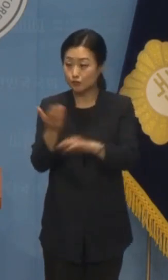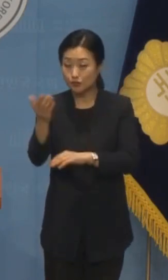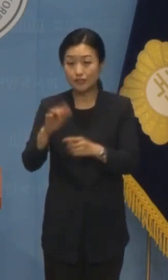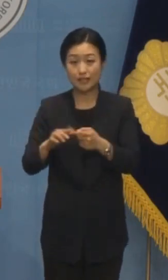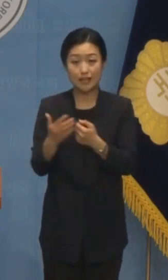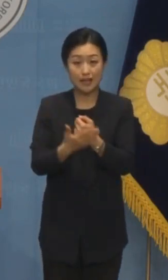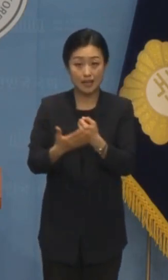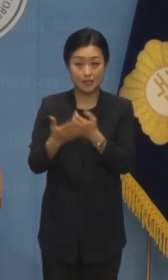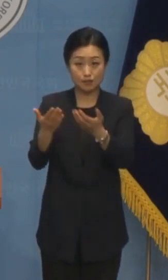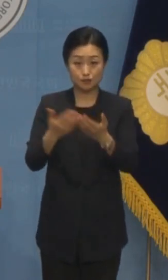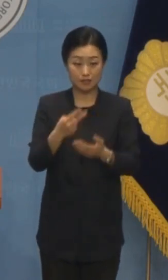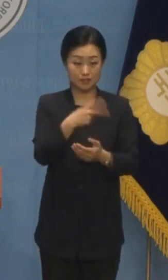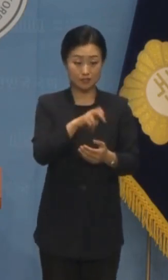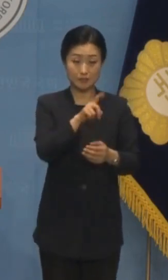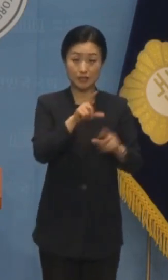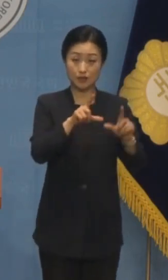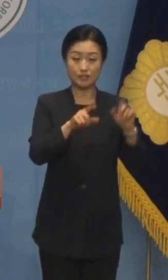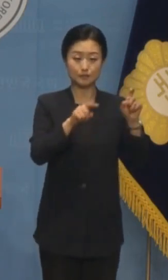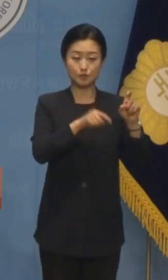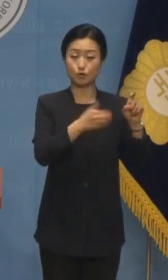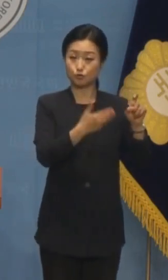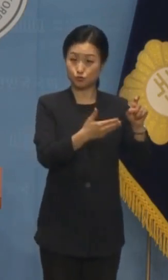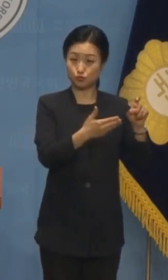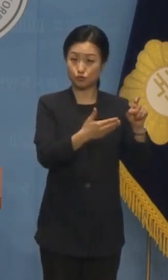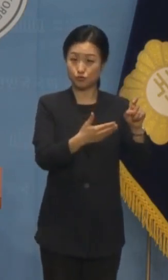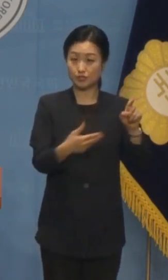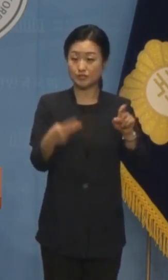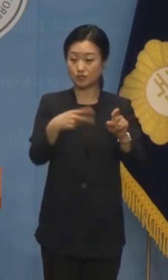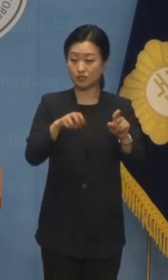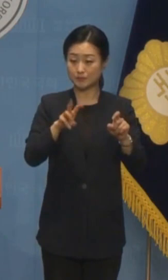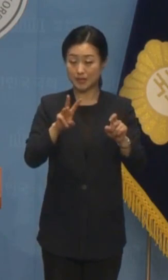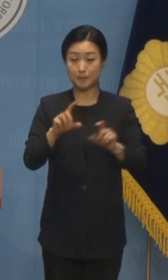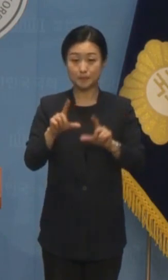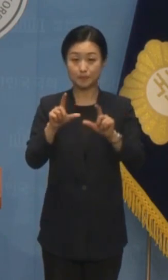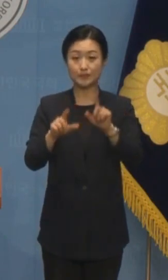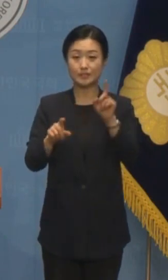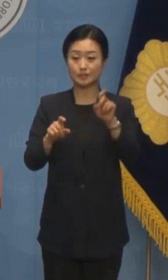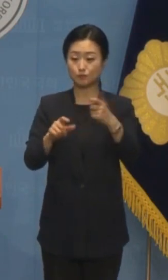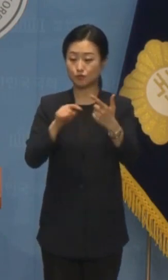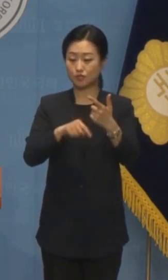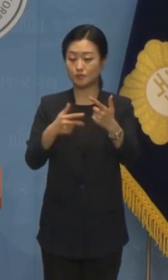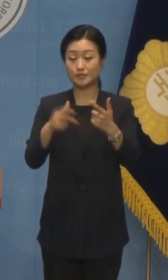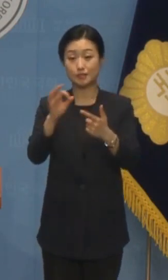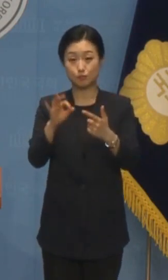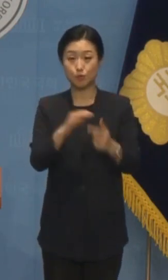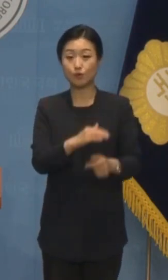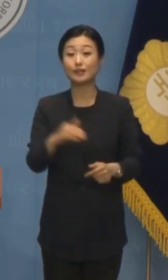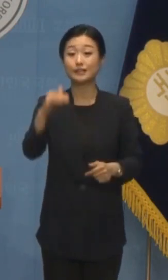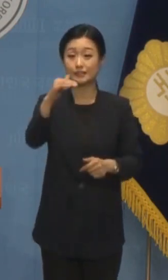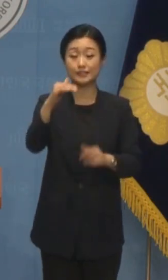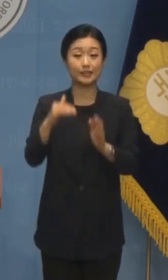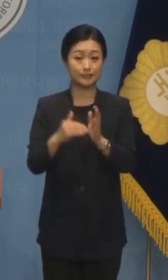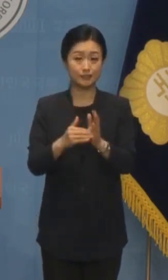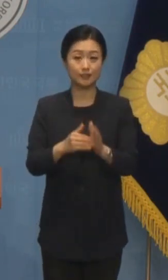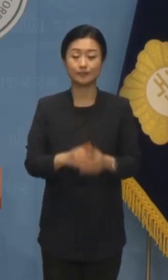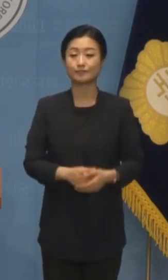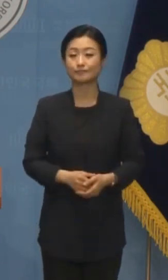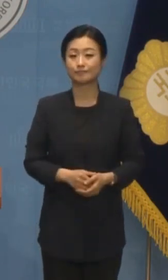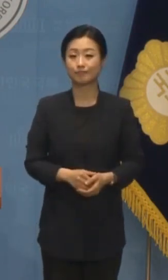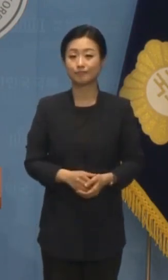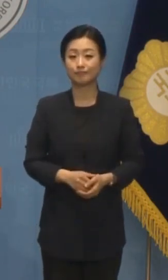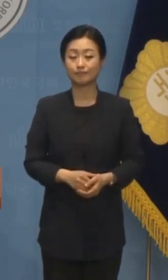수혜가 2021년 10.9%에서 2023년 16.7%로 증가한 것을 확인할 수